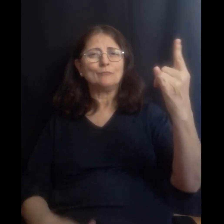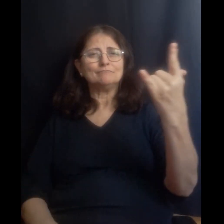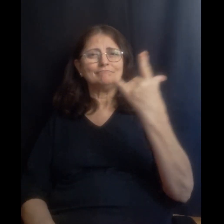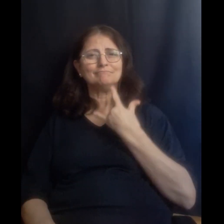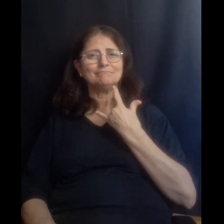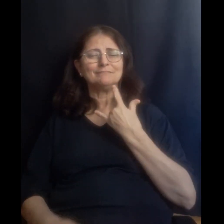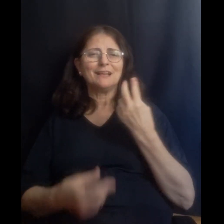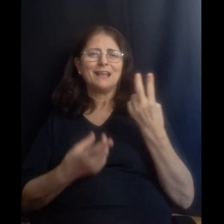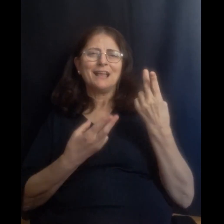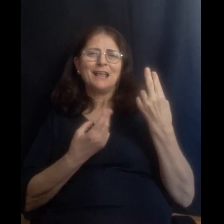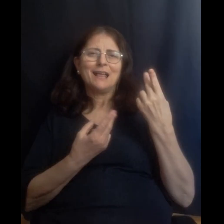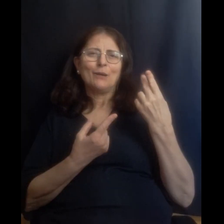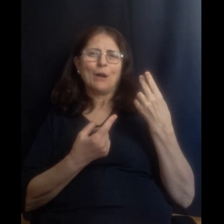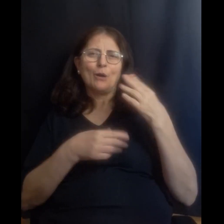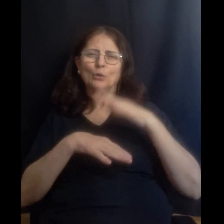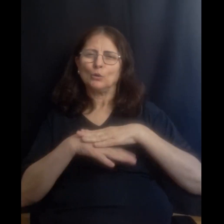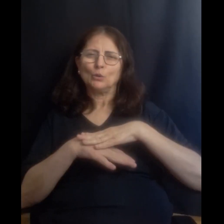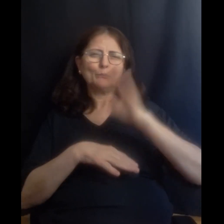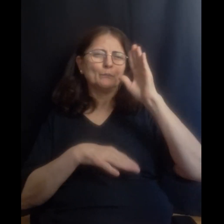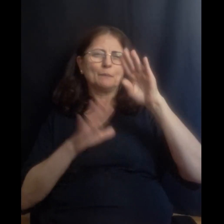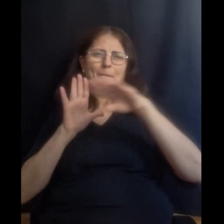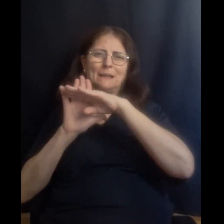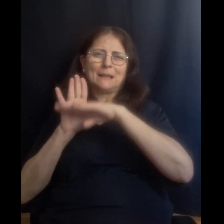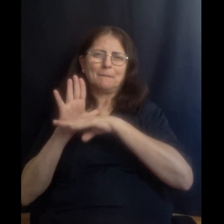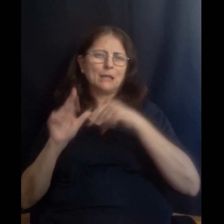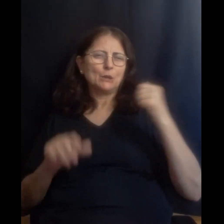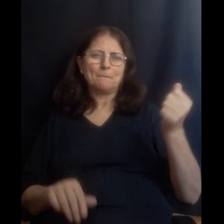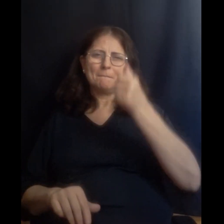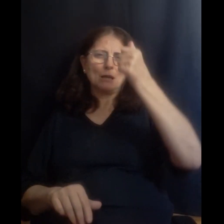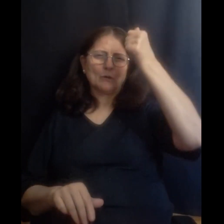o maior de todos os mandamentos.